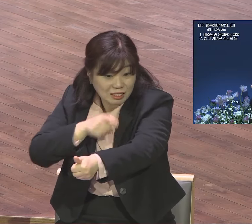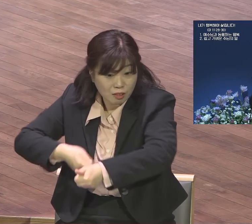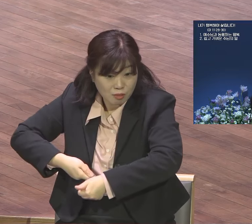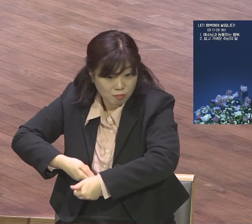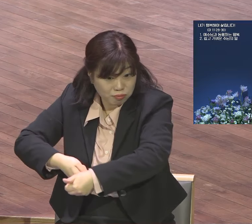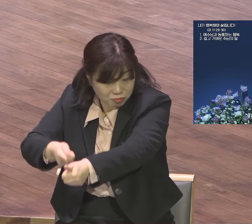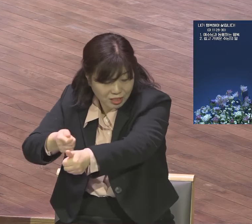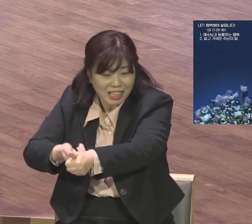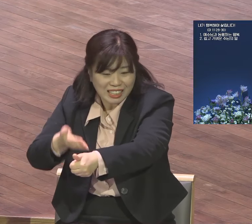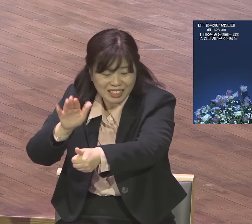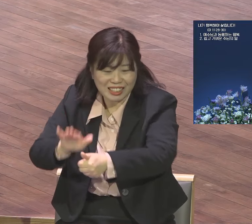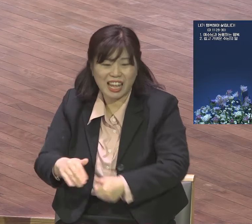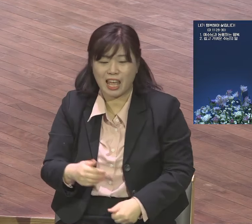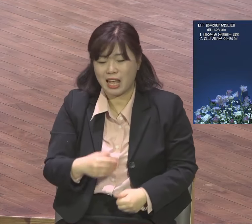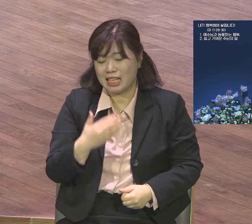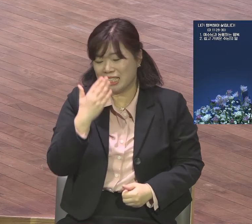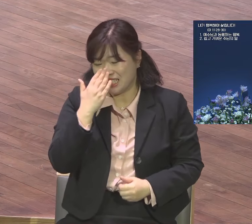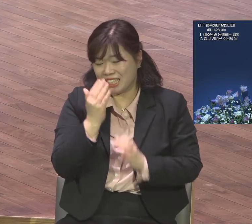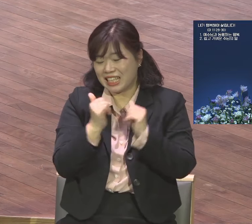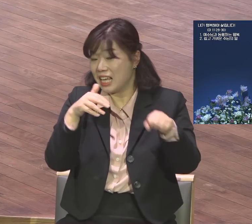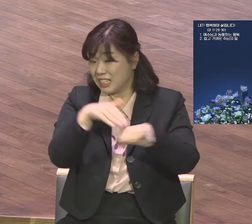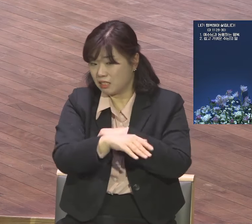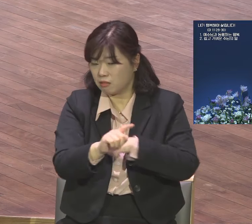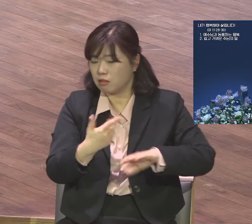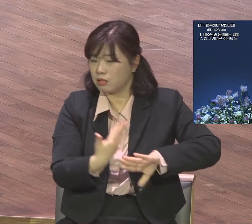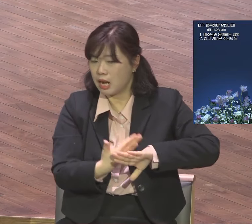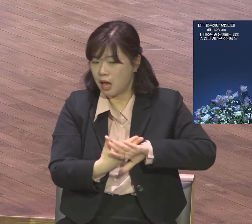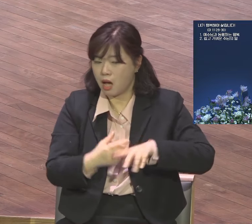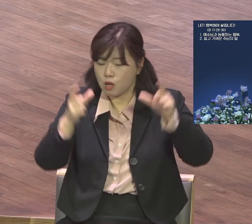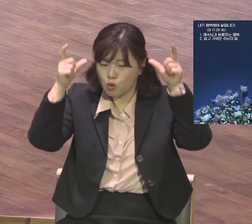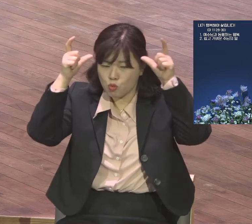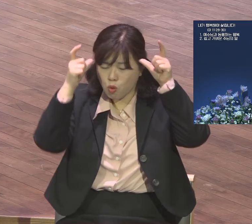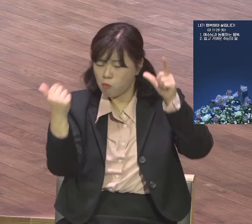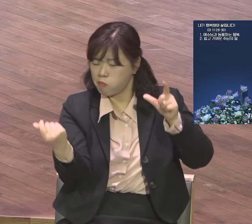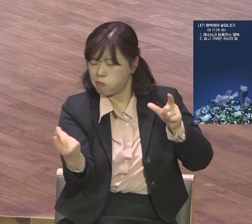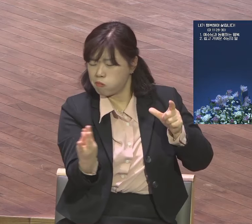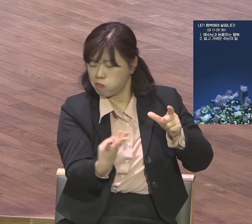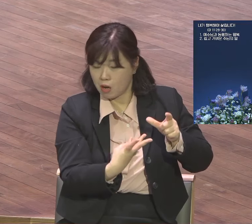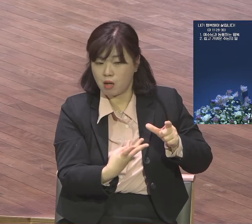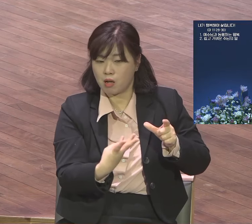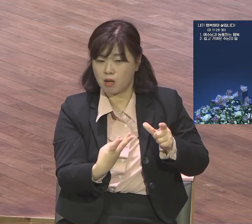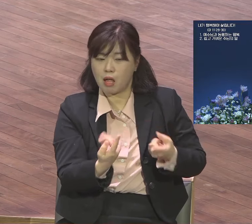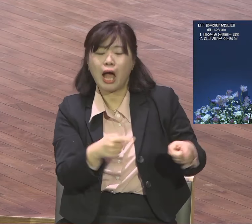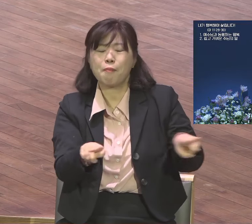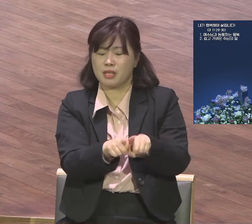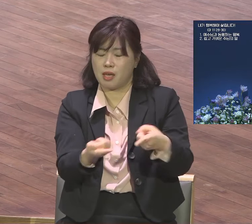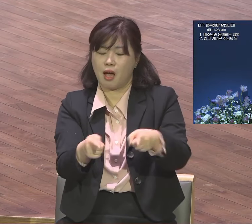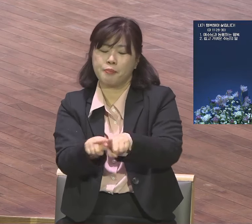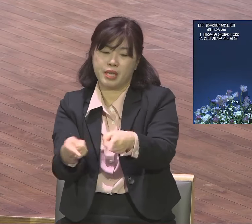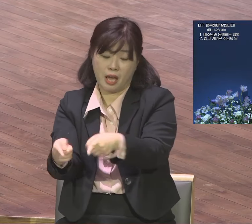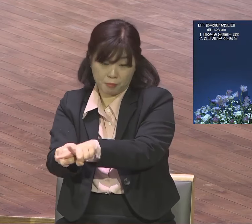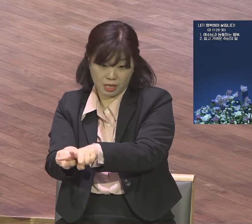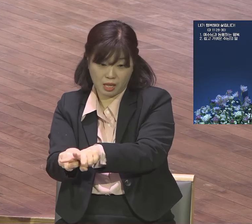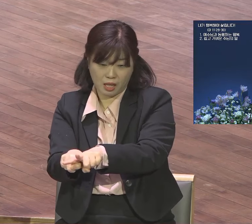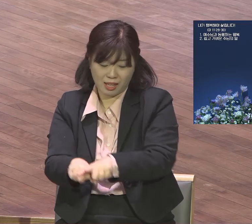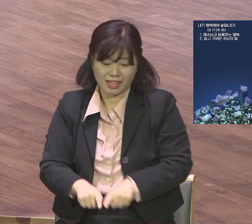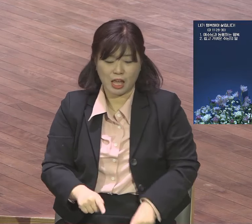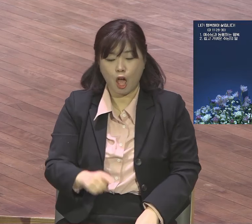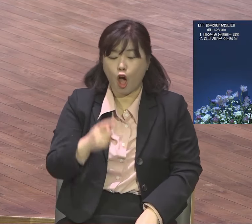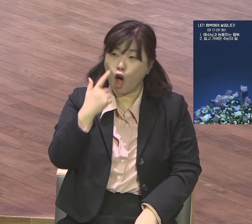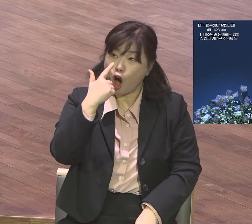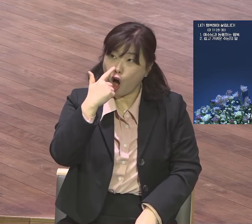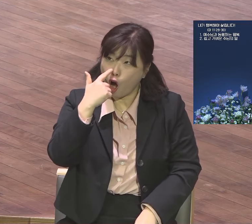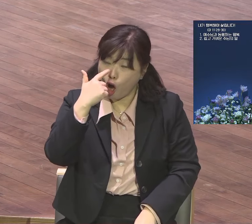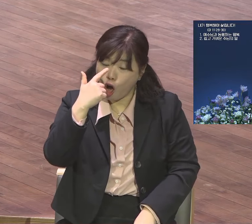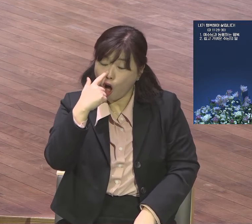비슷한 크기의 소를 쌍을 이루어서 밭을 갈게도 하기도 하지만 어미소와 송아지가 한 조가 되어서 밭을